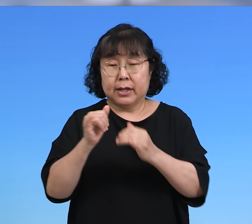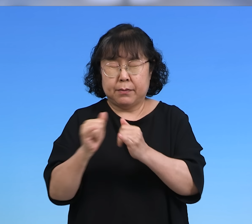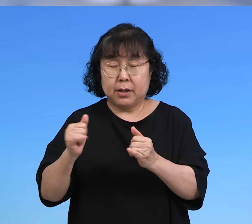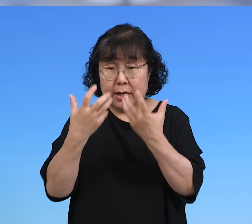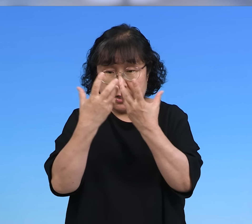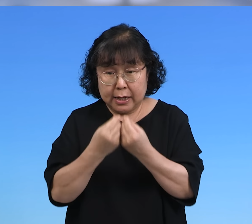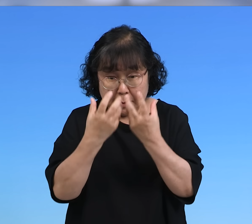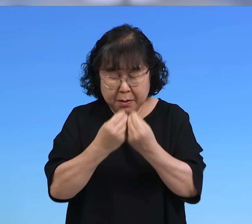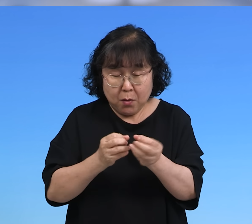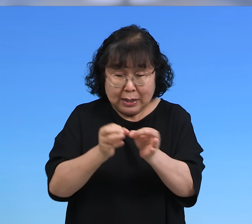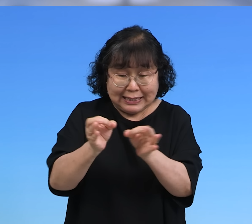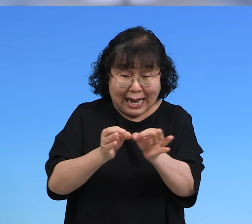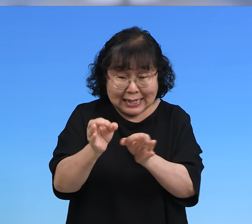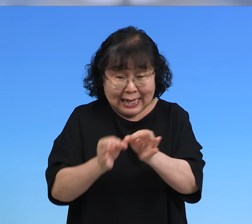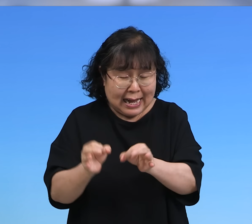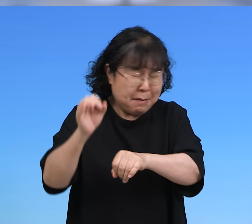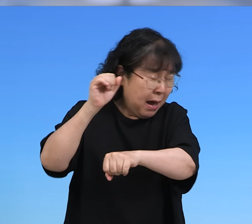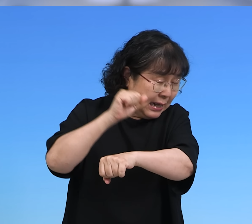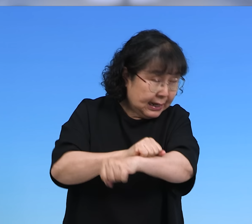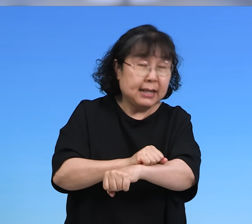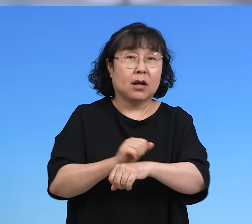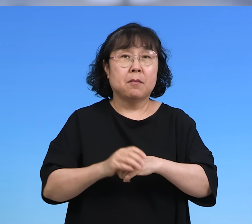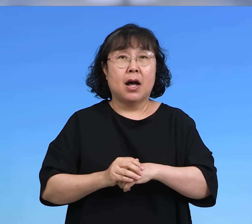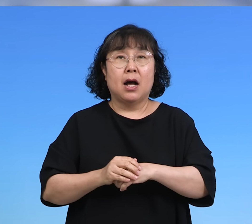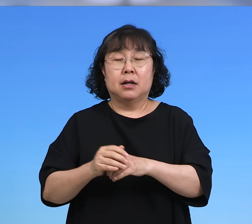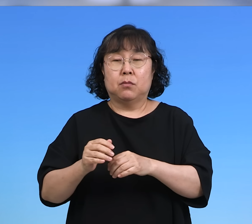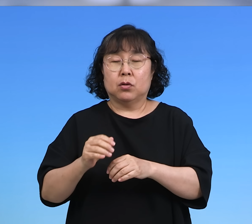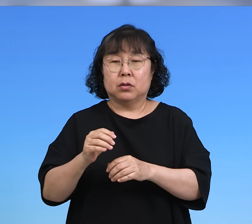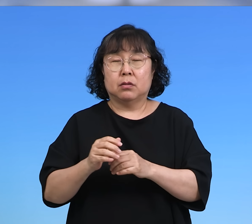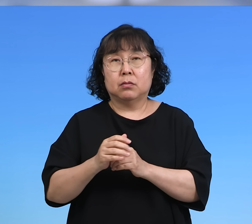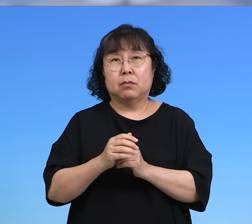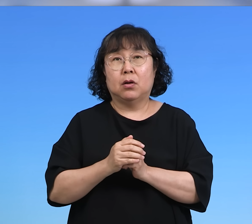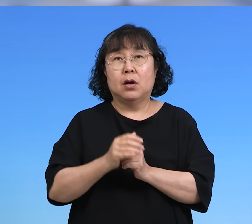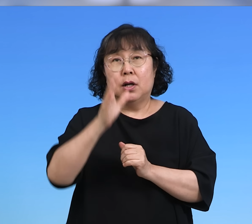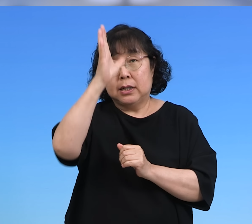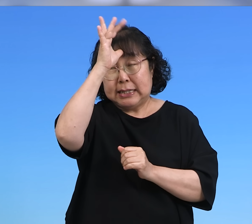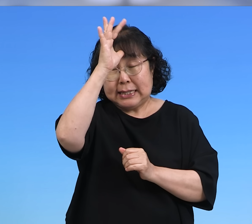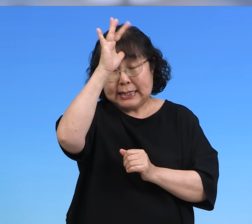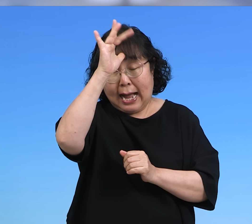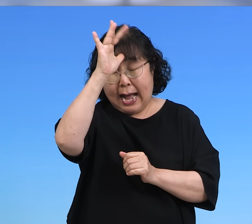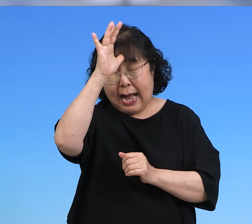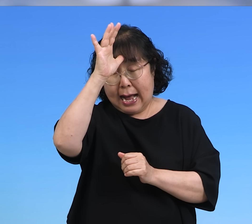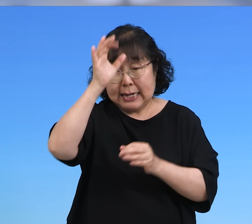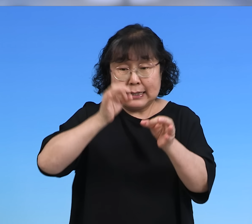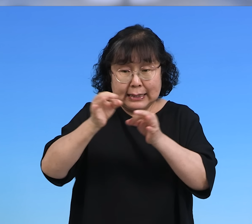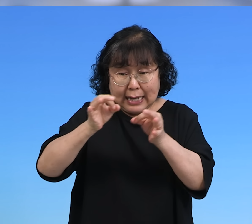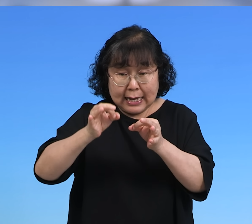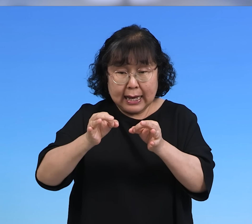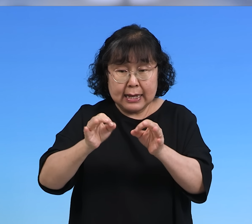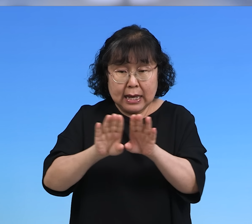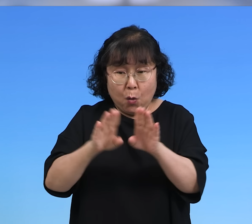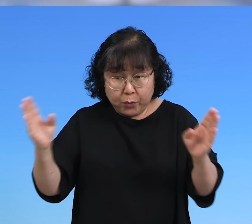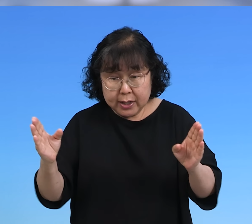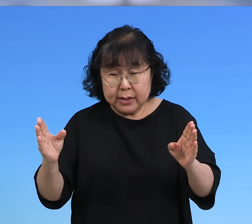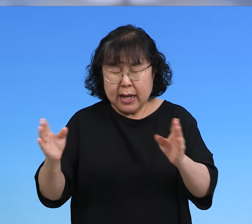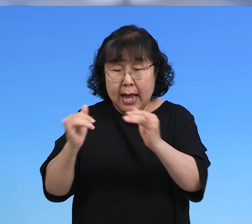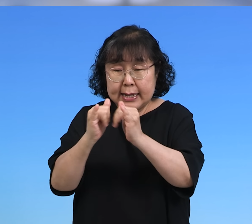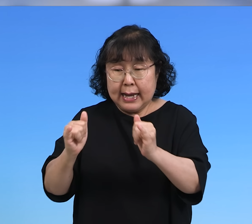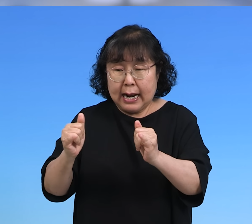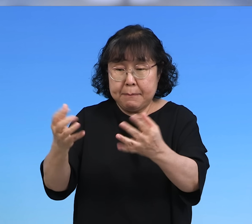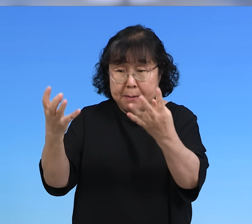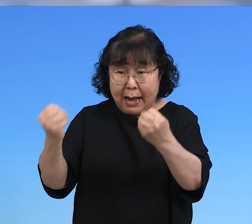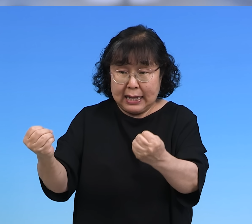잘 되는 분 계시잖아요. 치킨집을 열었는데 엄청 손님이 많이 몰려오시면은요, 그래서 기분이 엄청 좋잖아요.